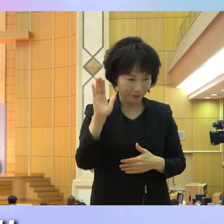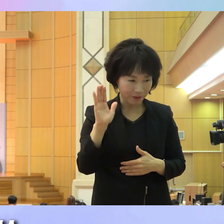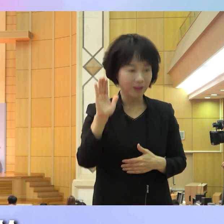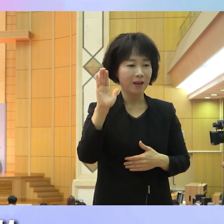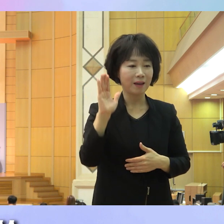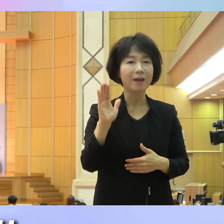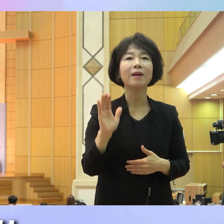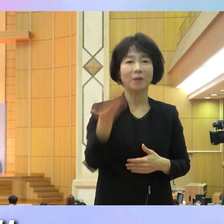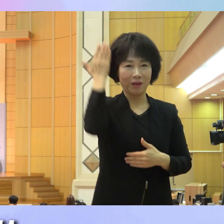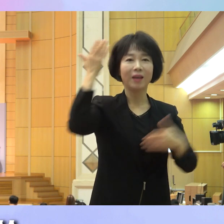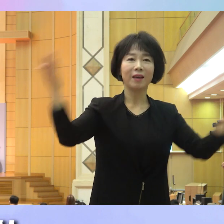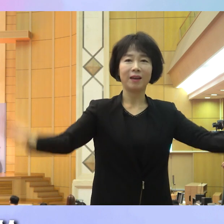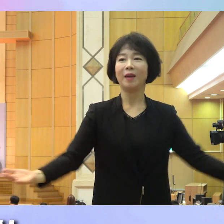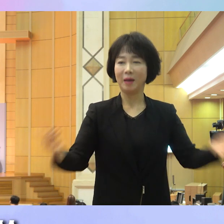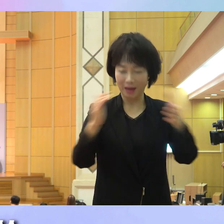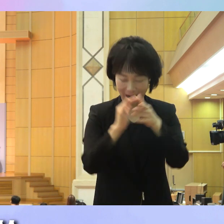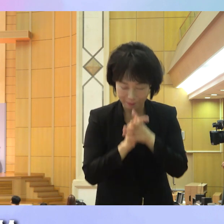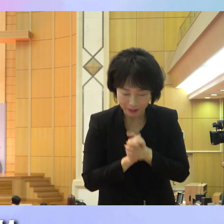받겠네.